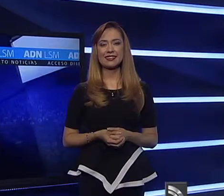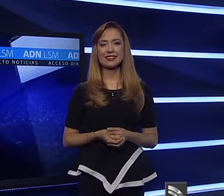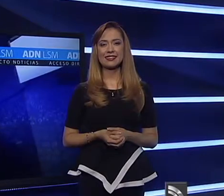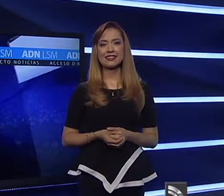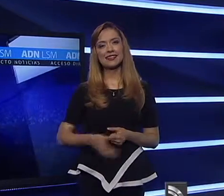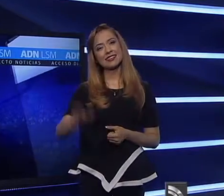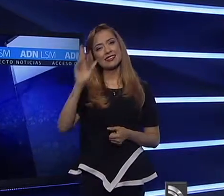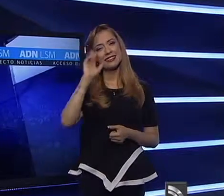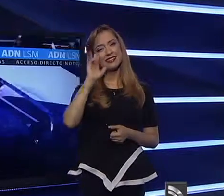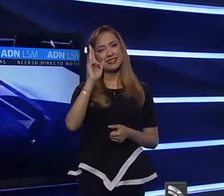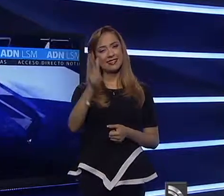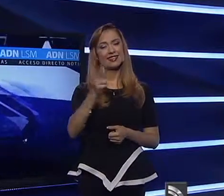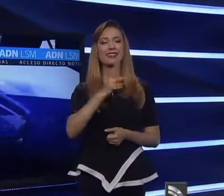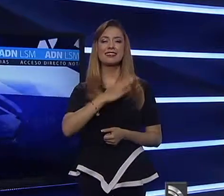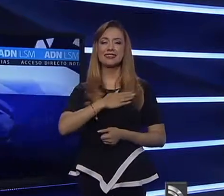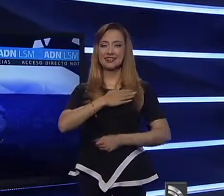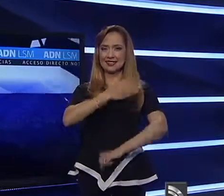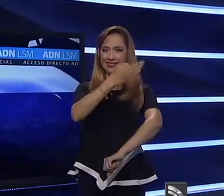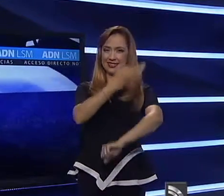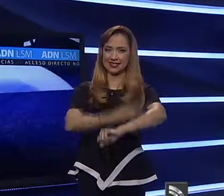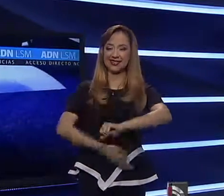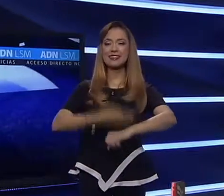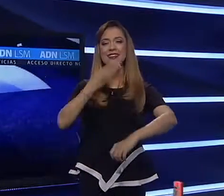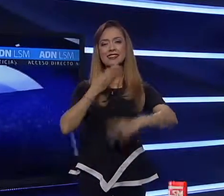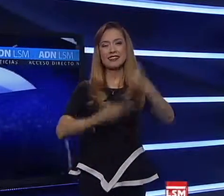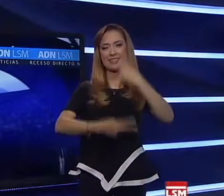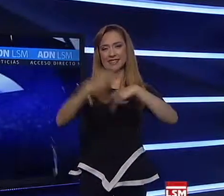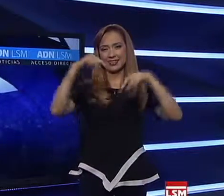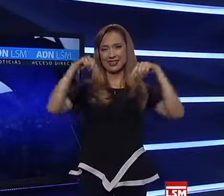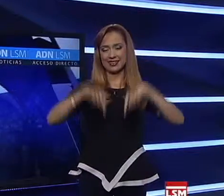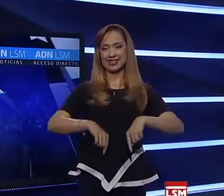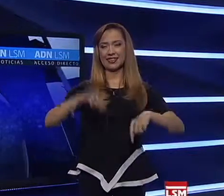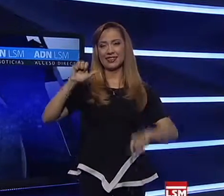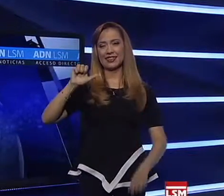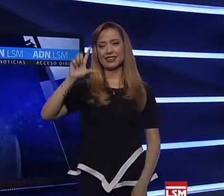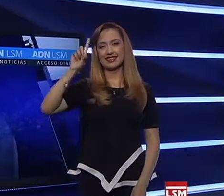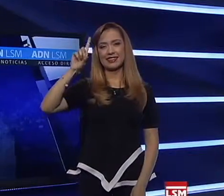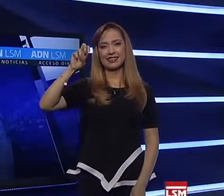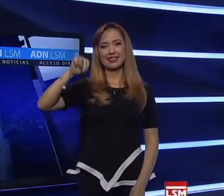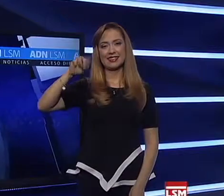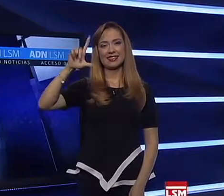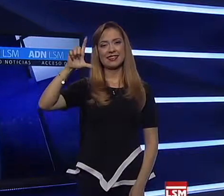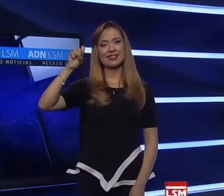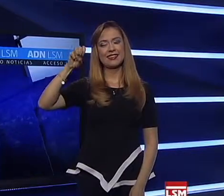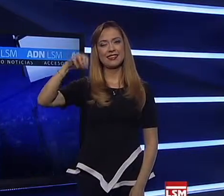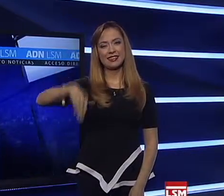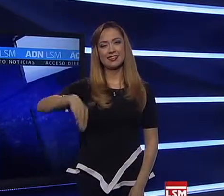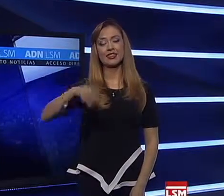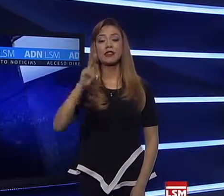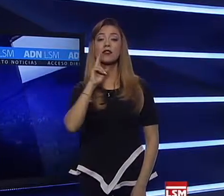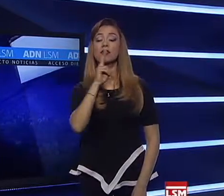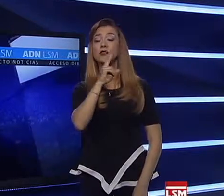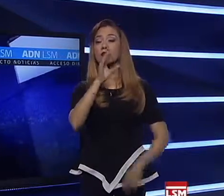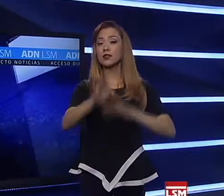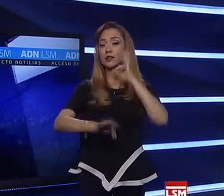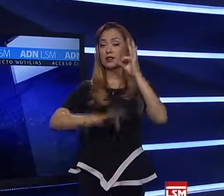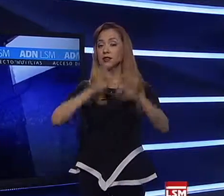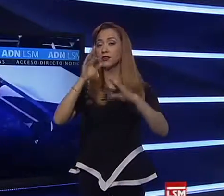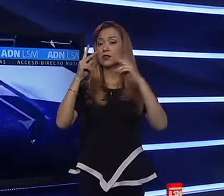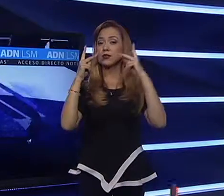Hola, ¿qué tal? Buenas tardes. Bienvenidos a ADN en Lengua de Señas Mexicana, el primer noticiario dirigido especialmente a